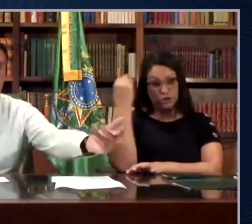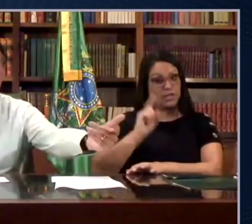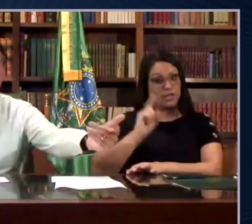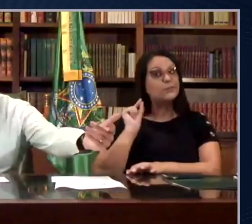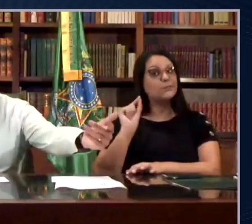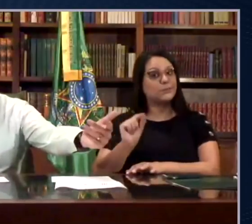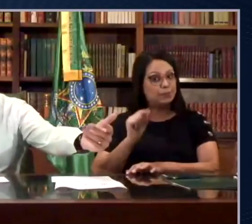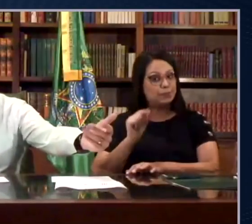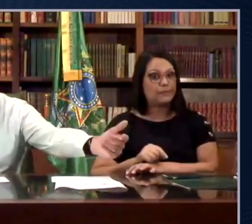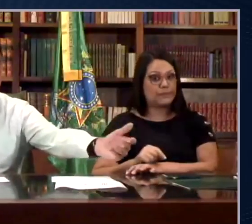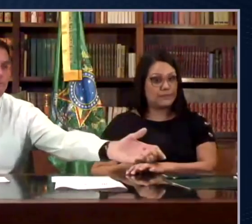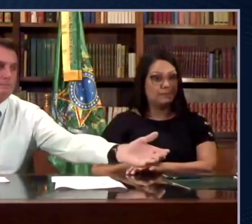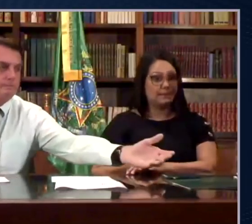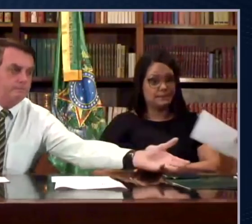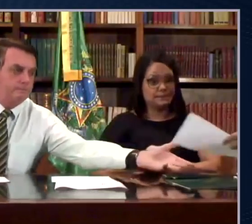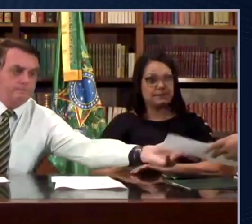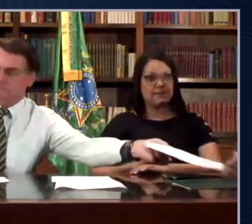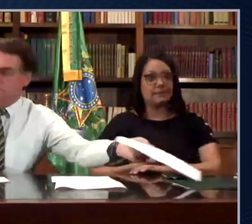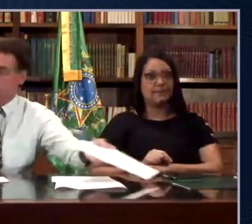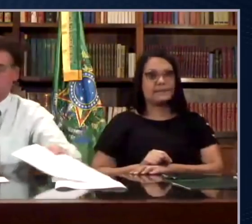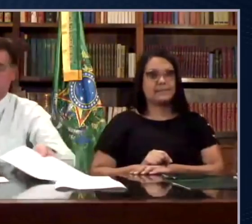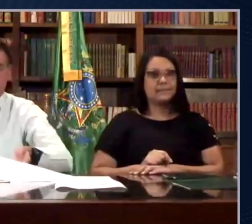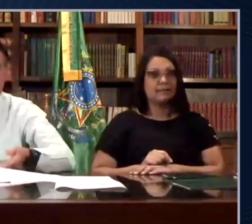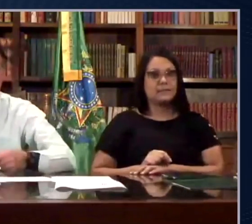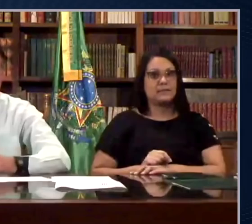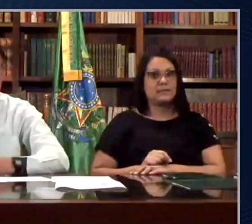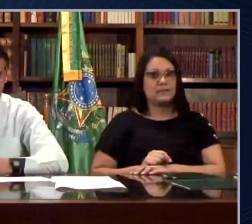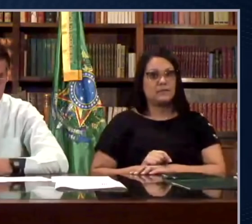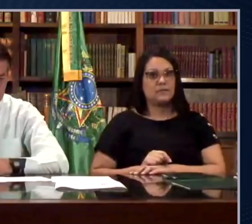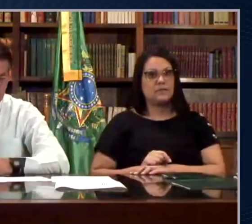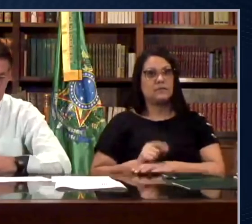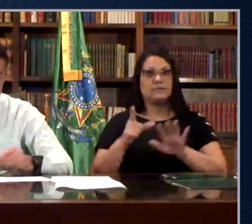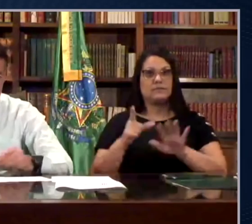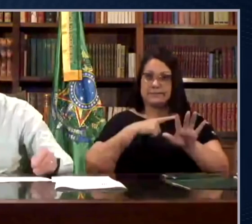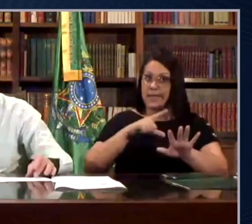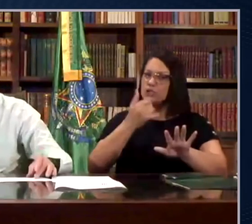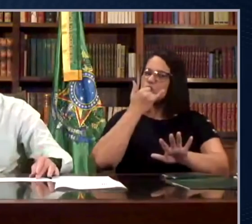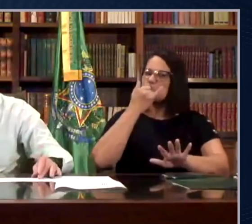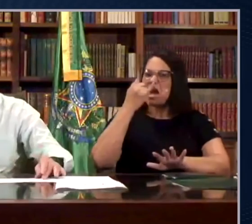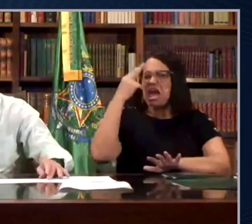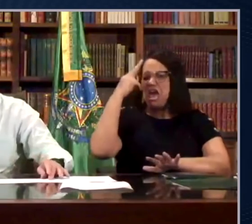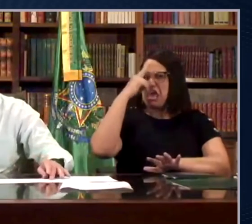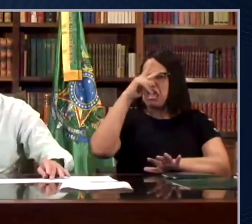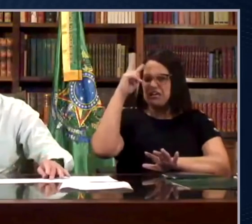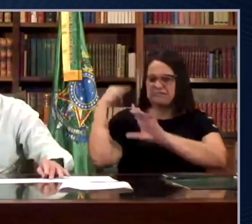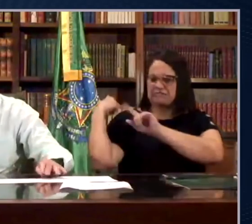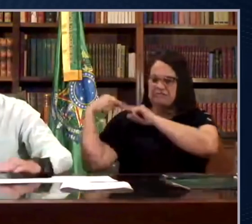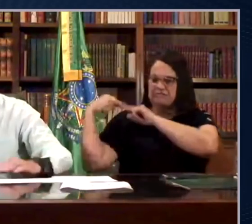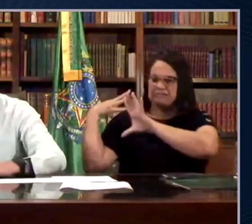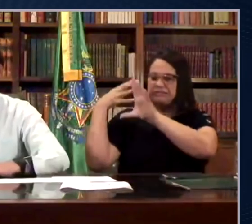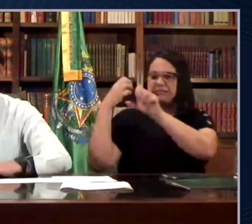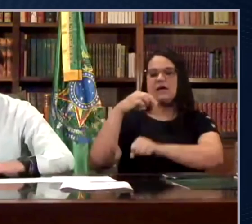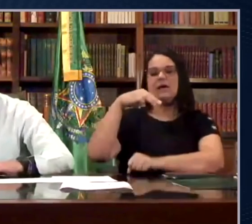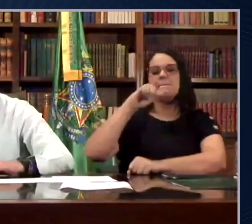ele faz parte da herança maldita, essa sim, herança maldita, que foi legada ao